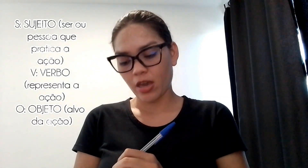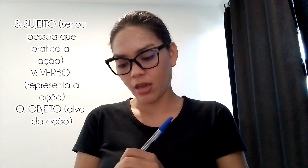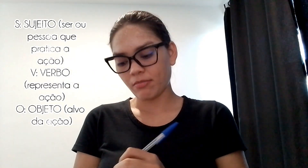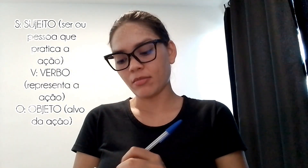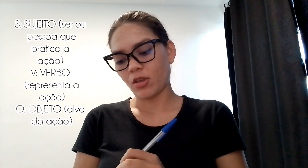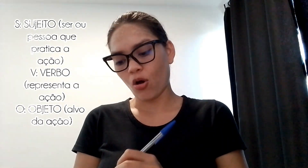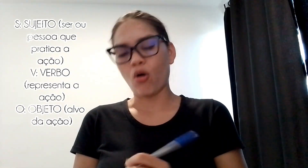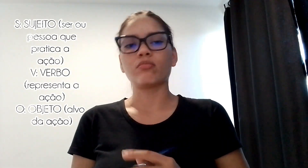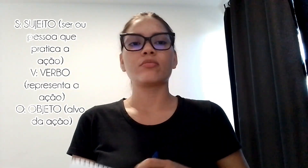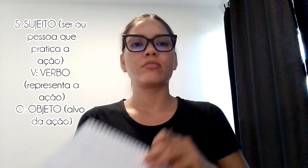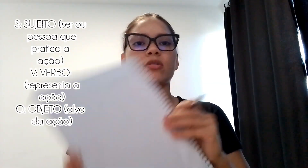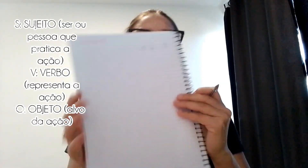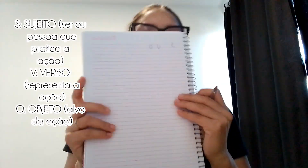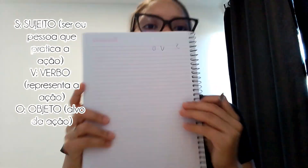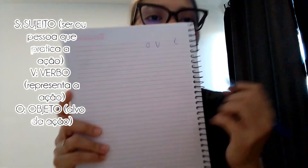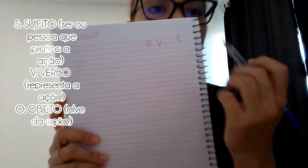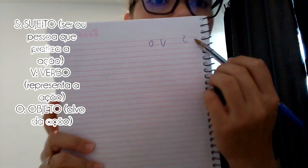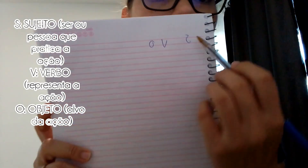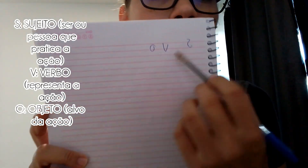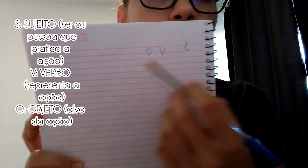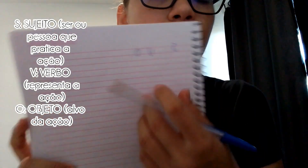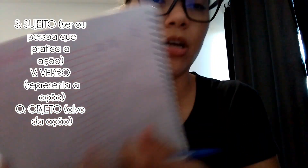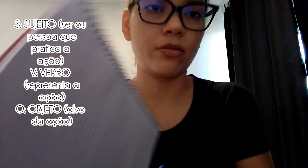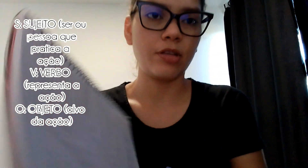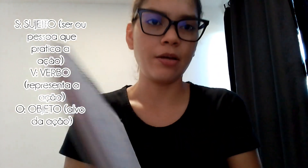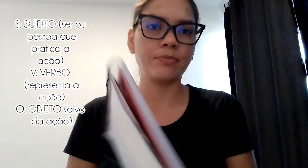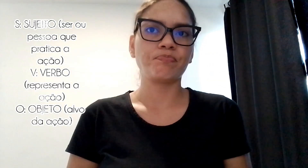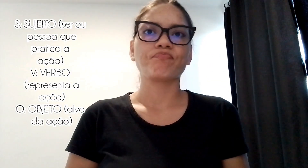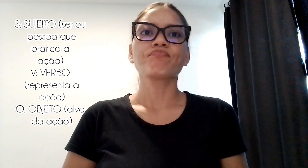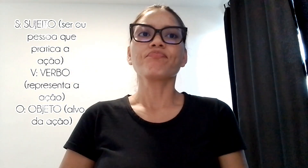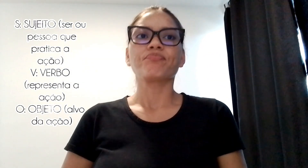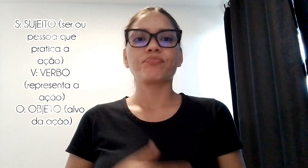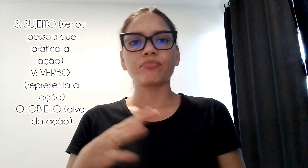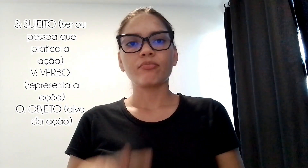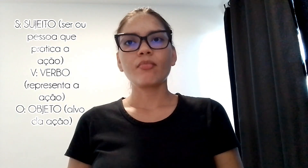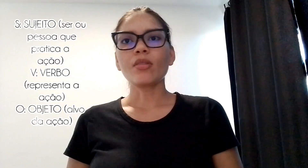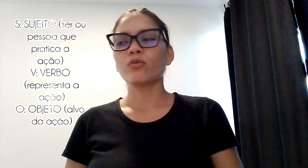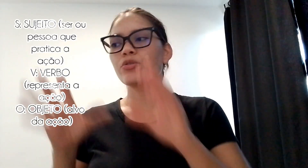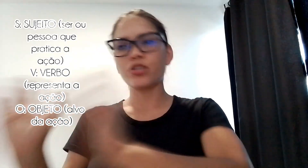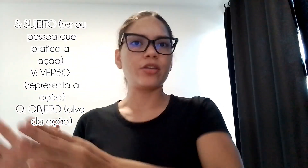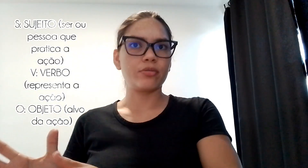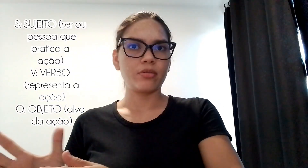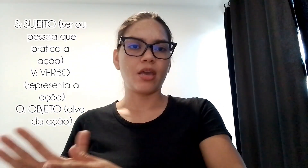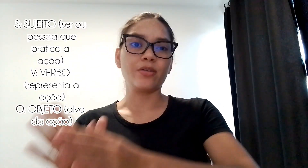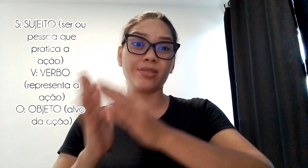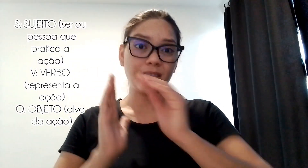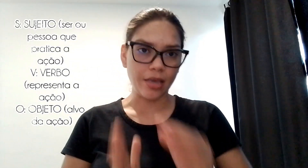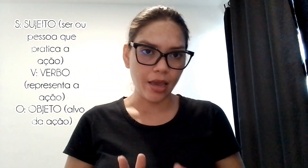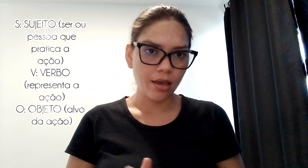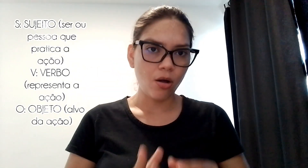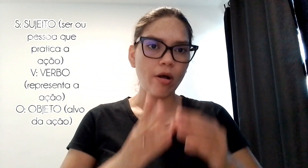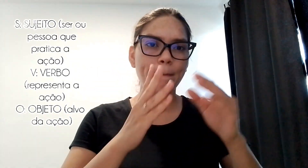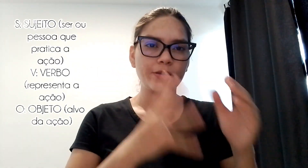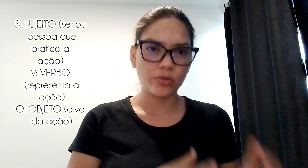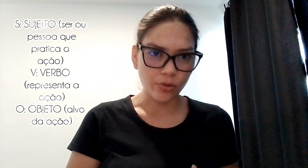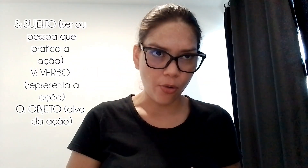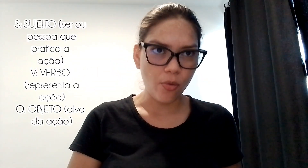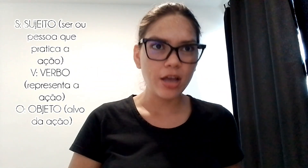V, ó. Sujeito, verbo, objeto, tá? O sujeito é o ser ou a pessoa